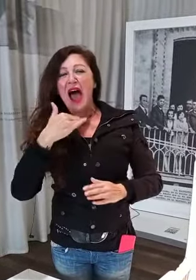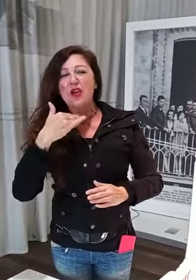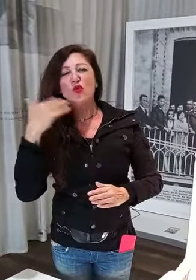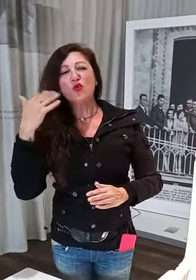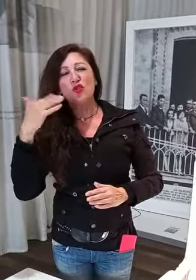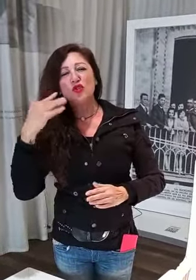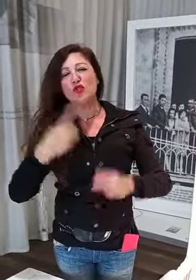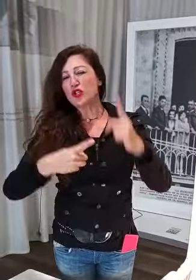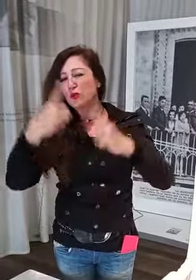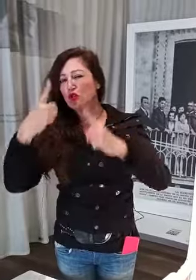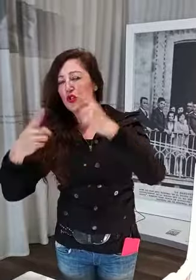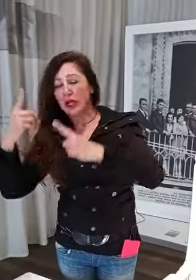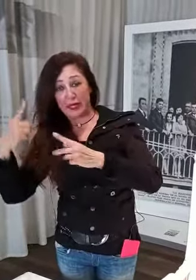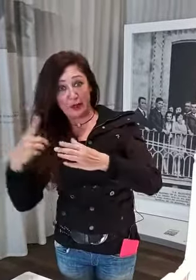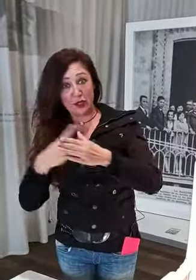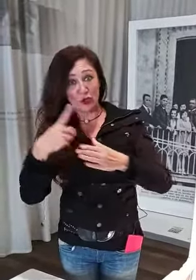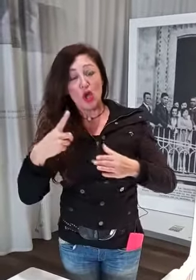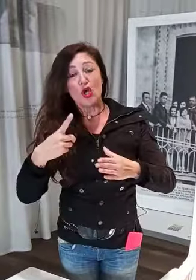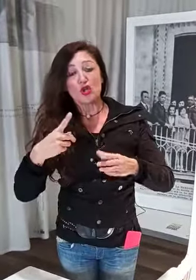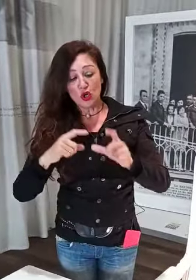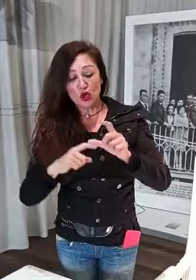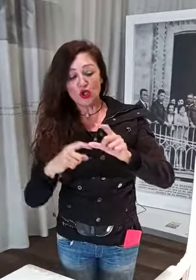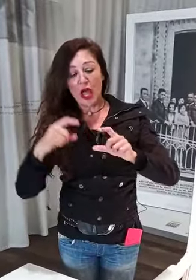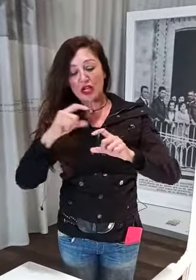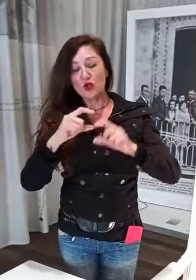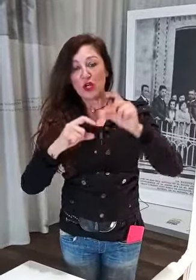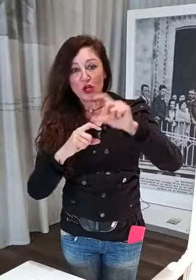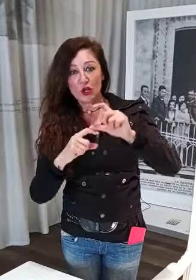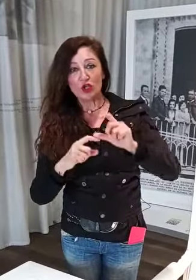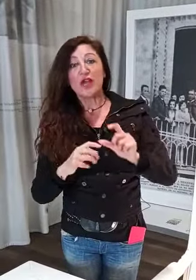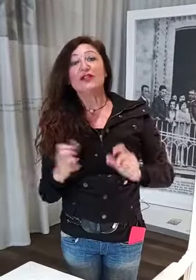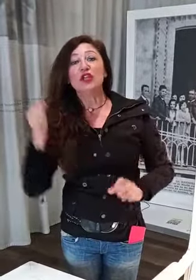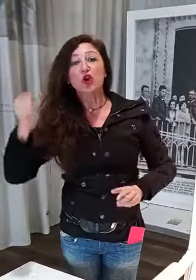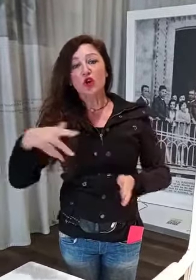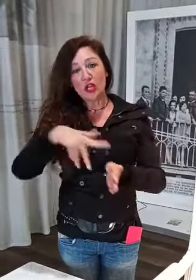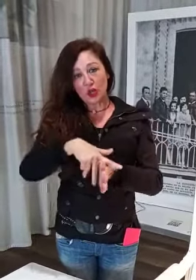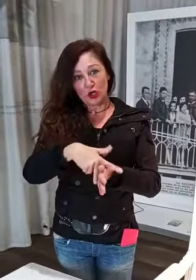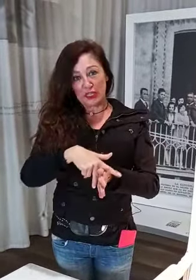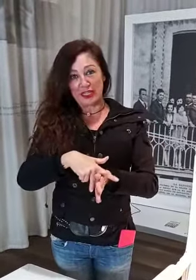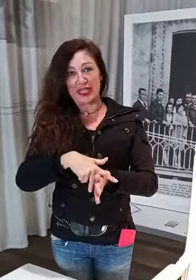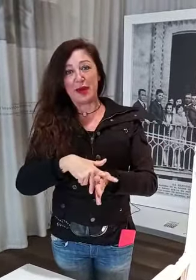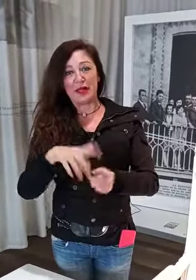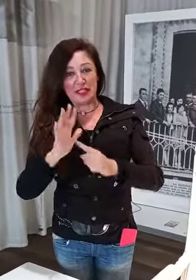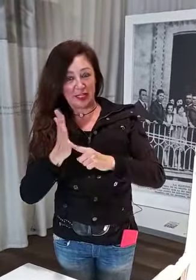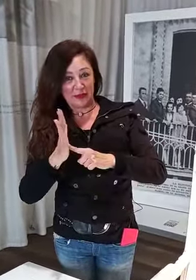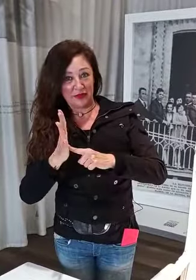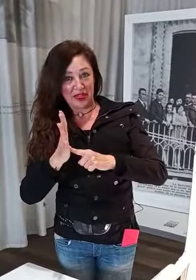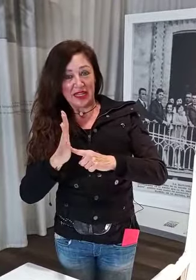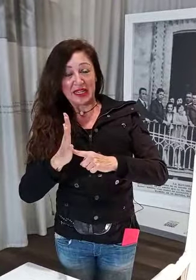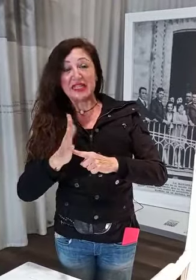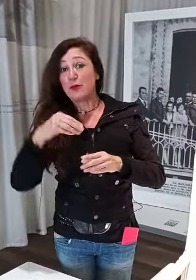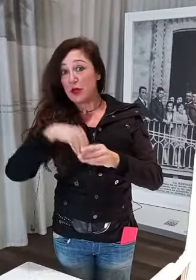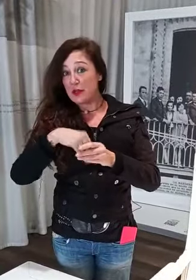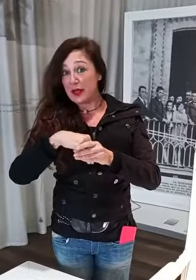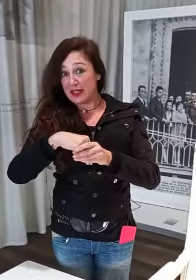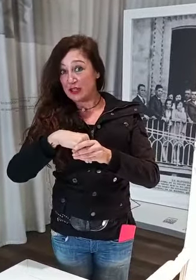Algo curioso entre muchos elementos son los azulejos de Don Quijote de la Mancha, que se puede ver dentro